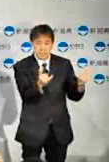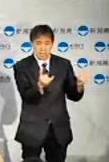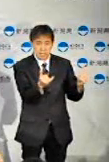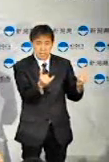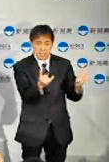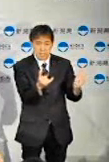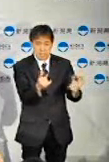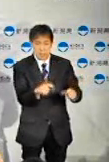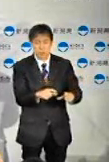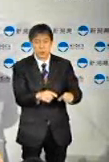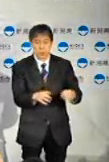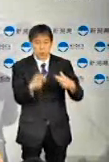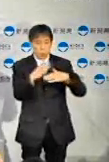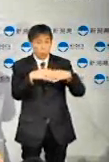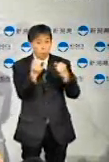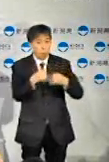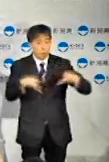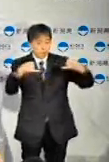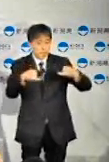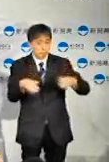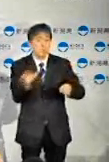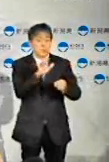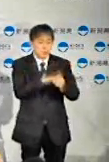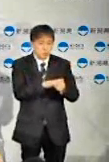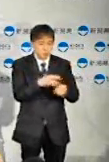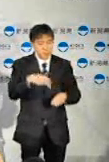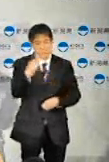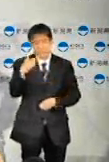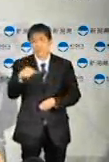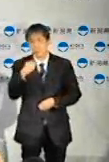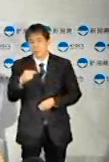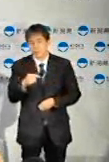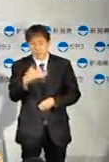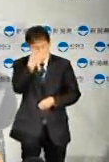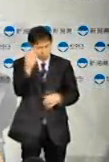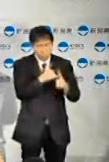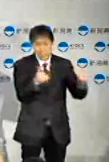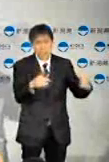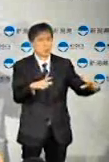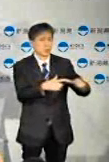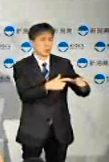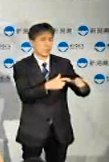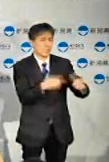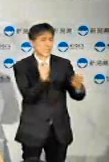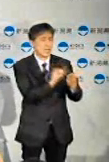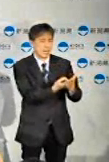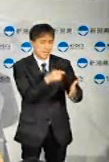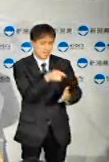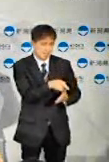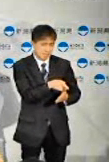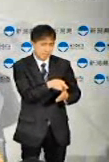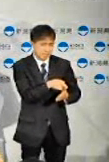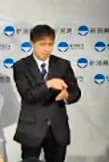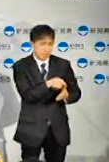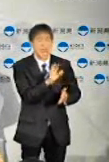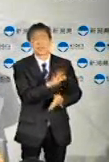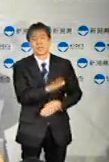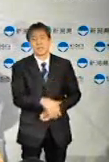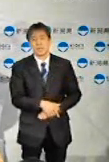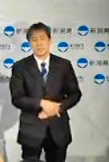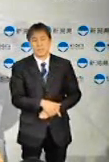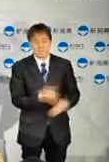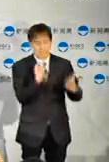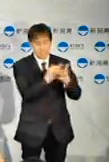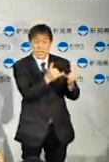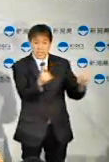ラインも含めて200人ほどということと、あと、若年層の参加が少ないという傾向も、あったかと思います。参